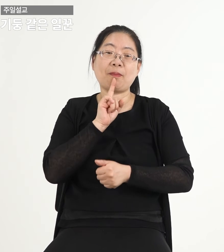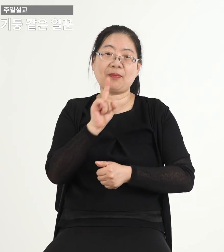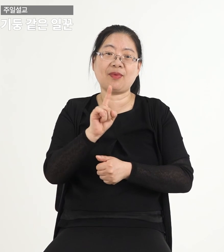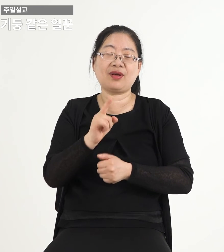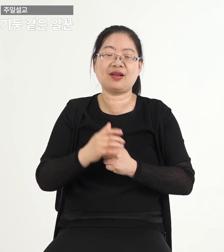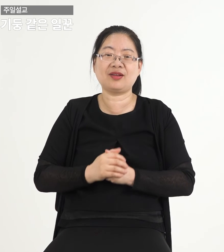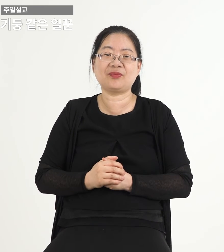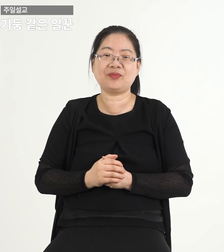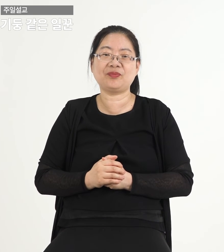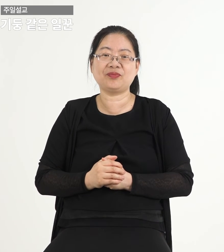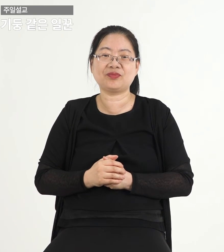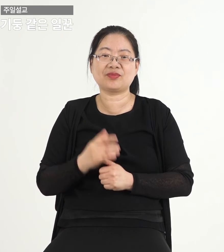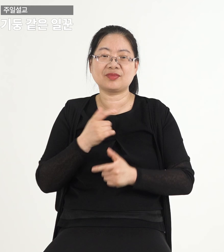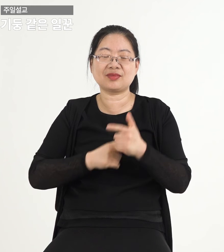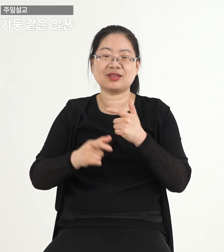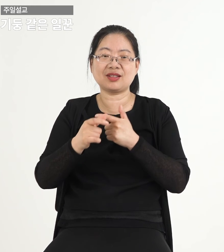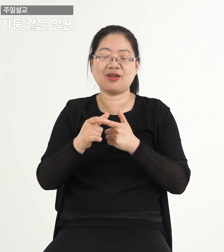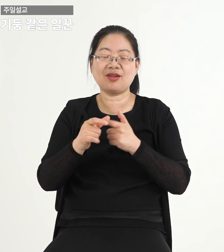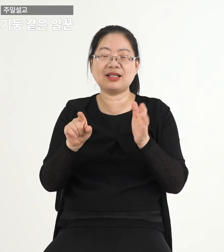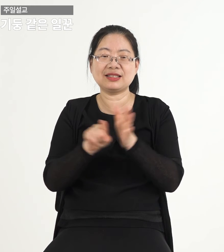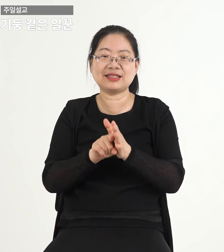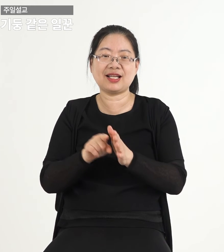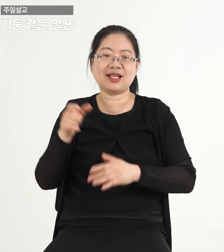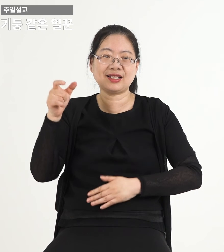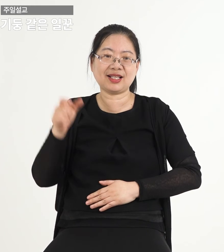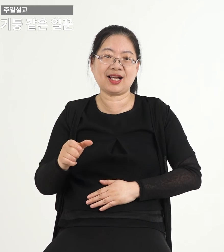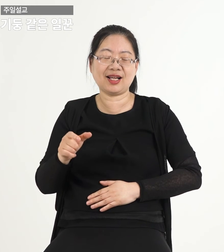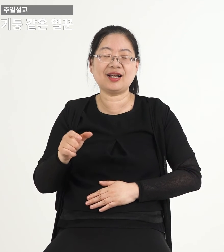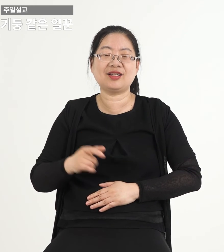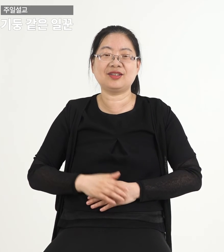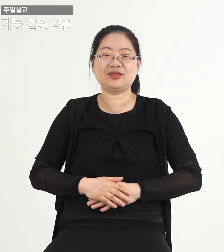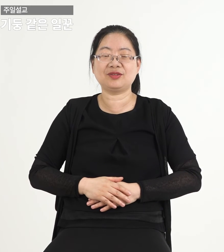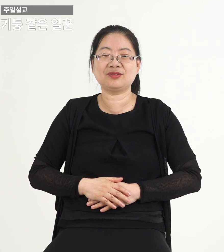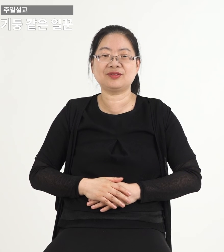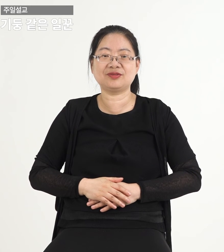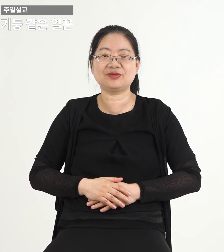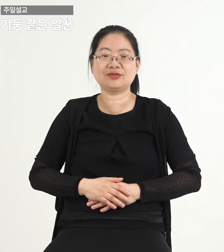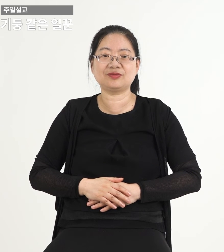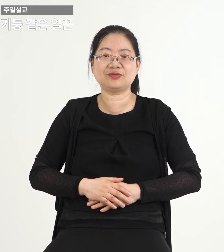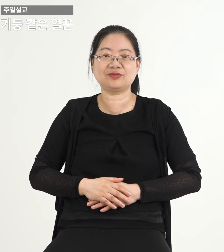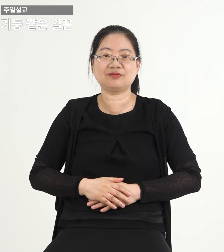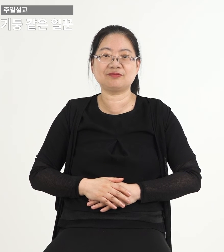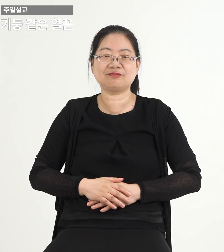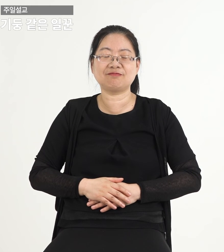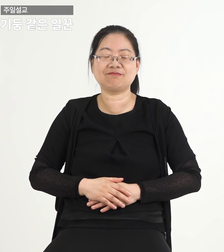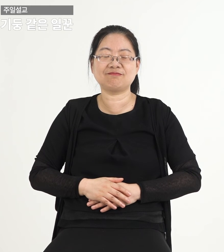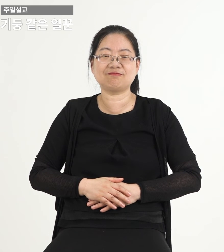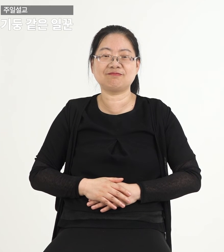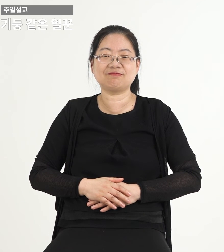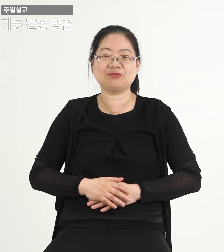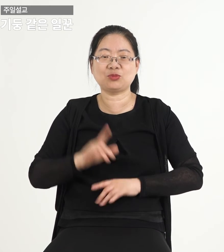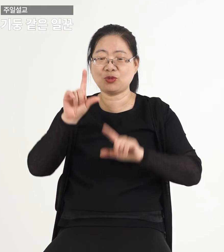말하고 더 단단해지고 견고해지고 묵직해지고,